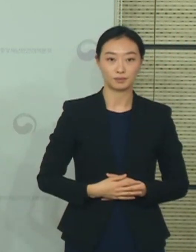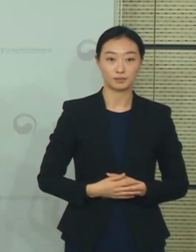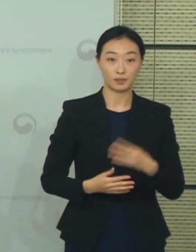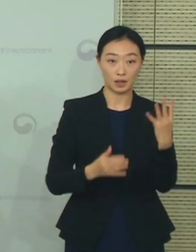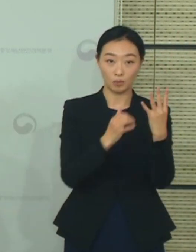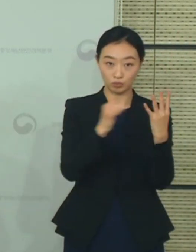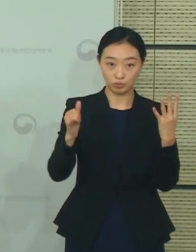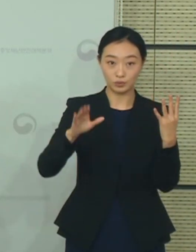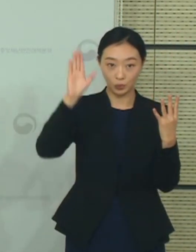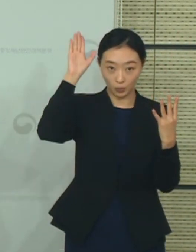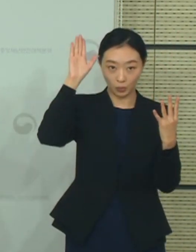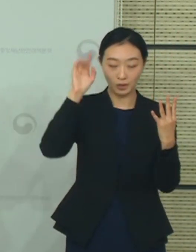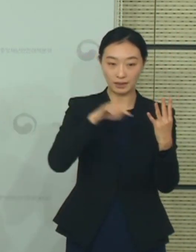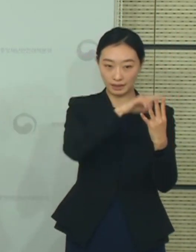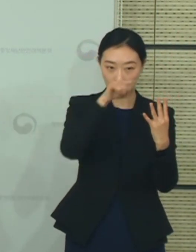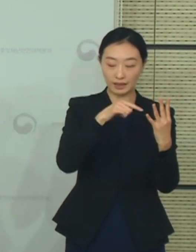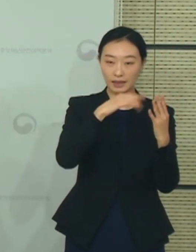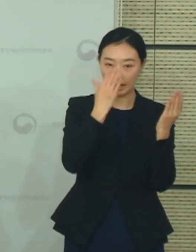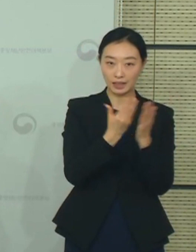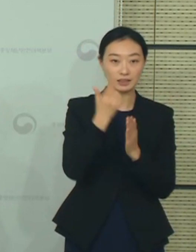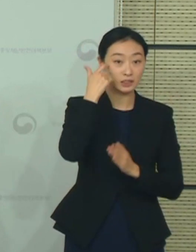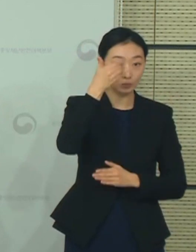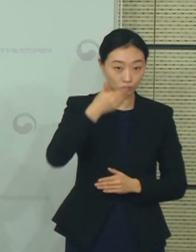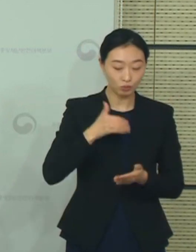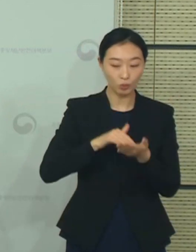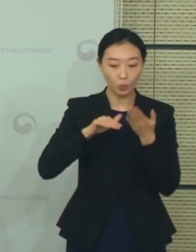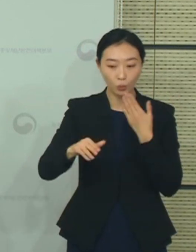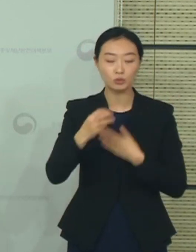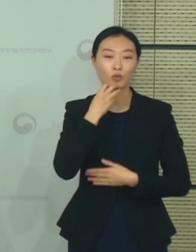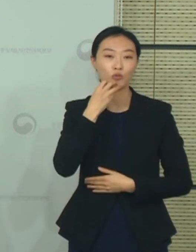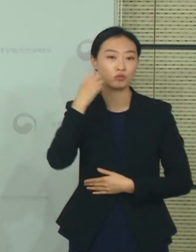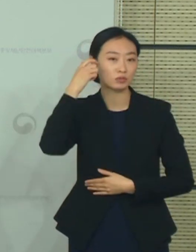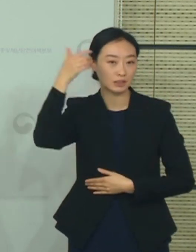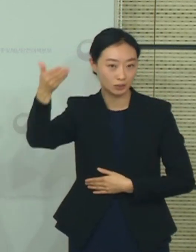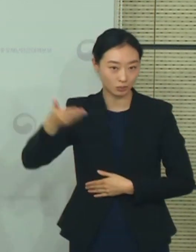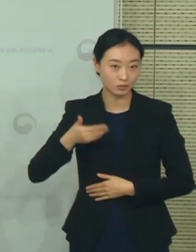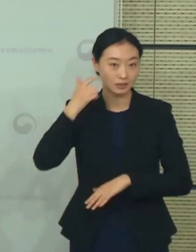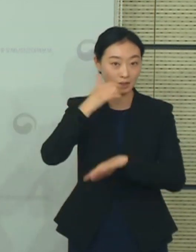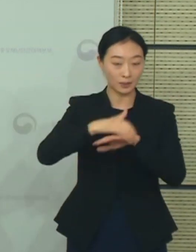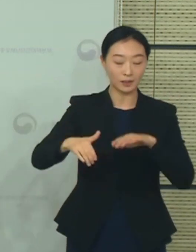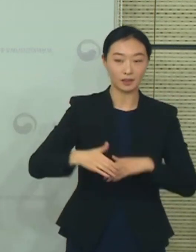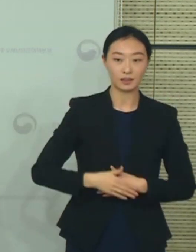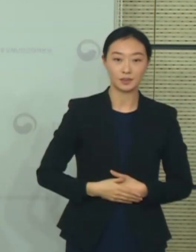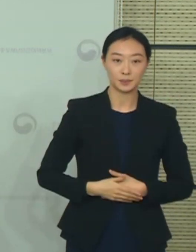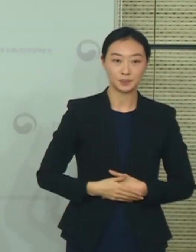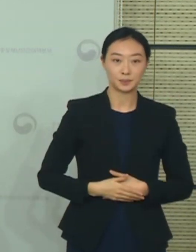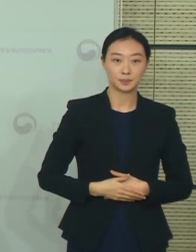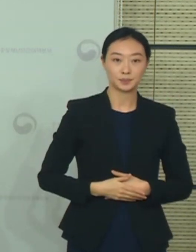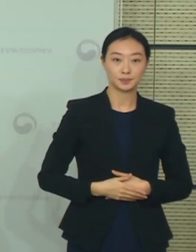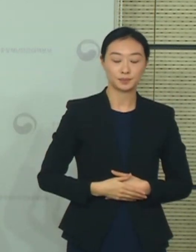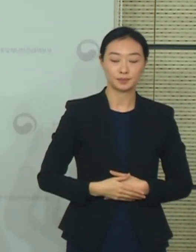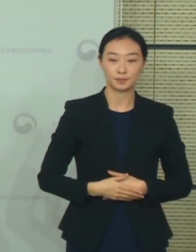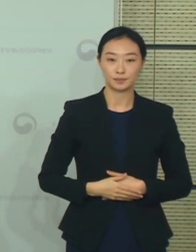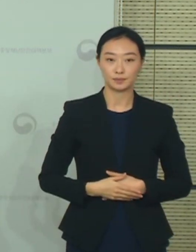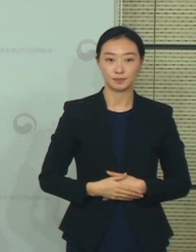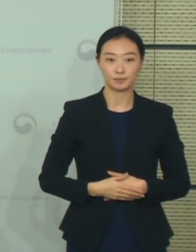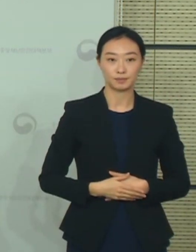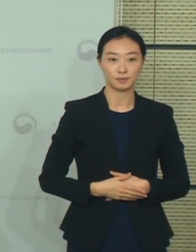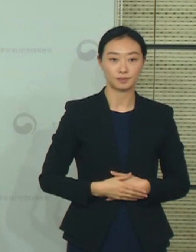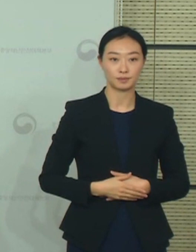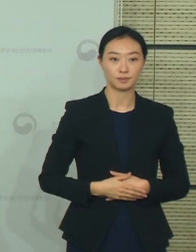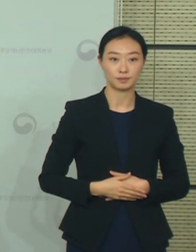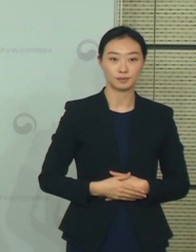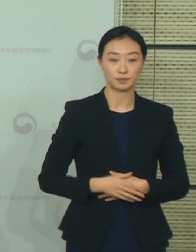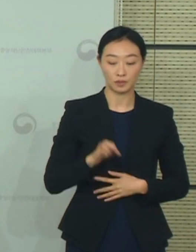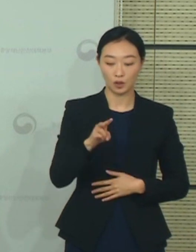분 손 드셨고요. 네 분 다 진행하고 서울로 가도록 하겠습니다. 오른편부터 연합뉴스 기자님부터 진행하겠습니다. 네,